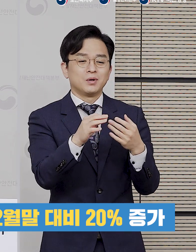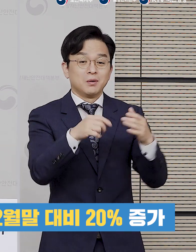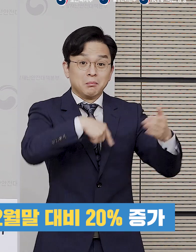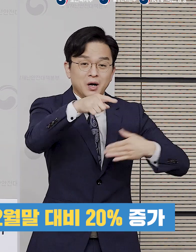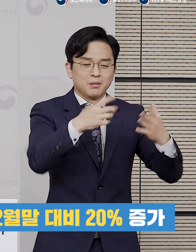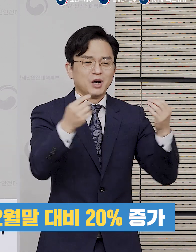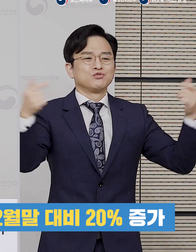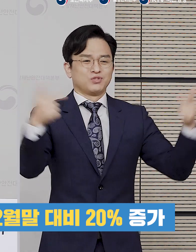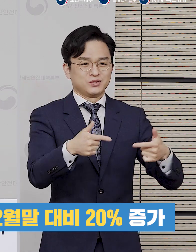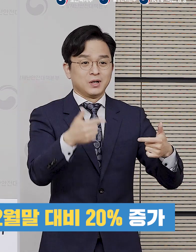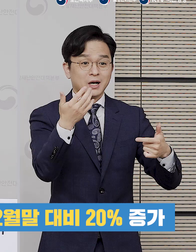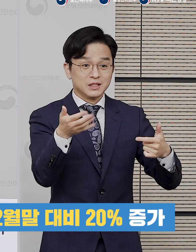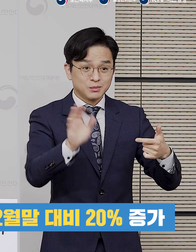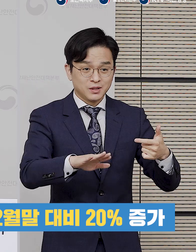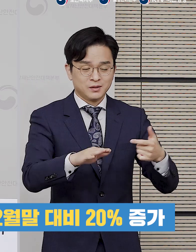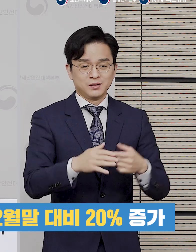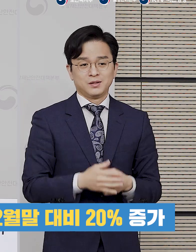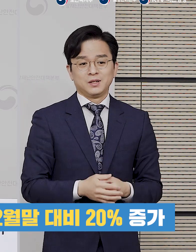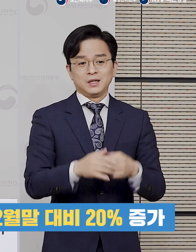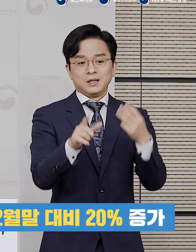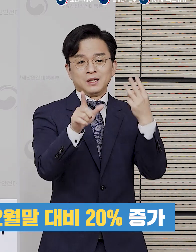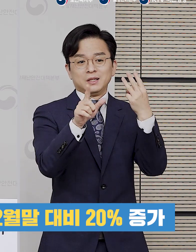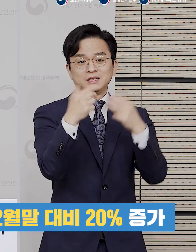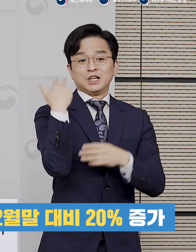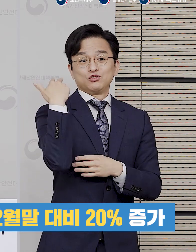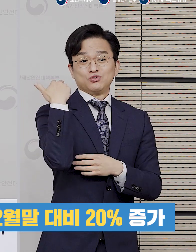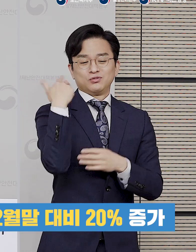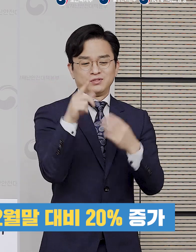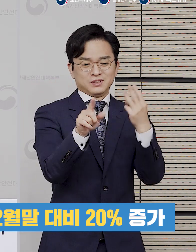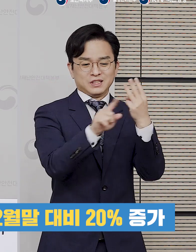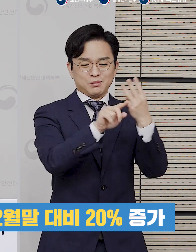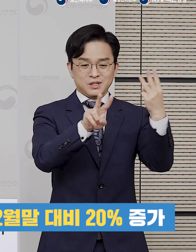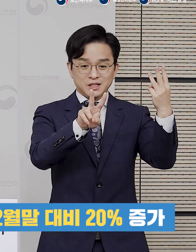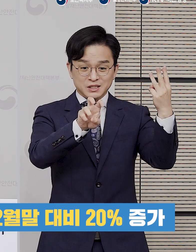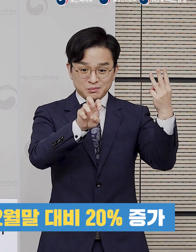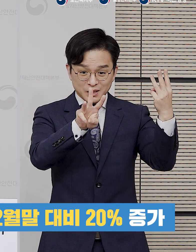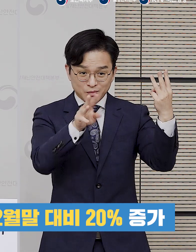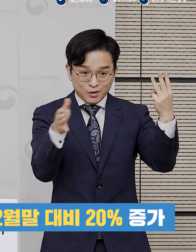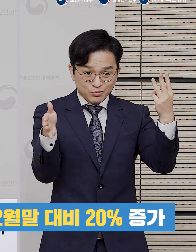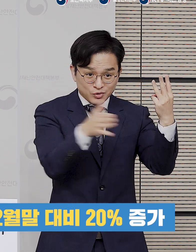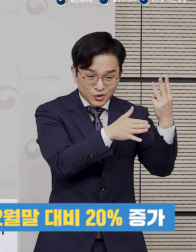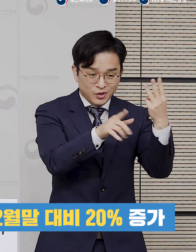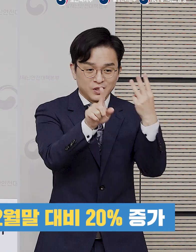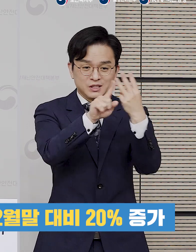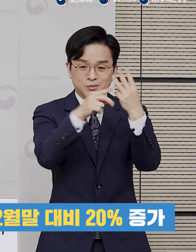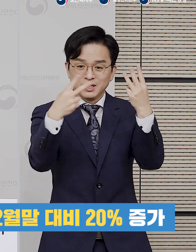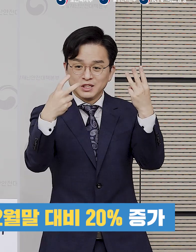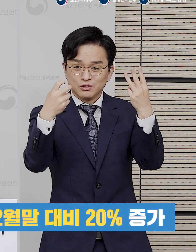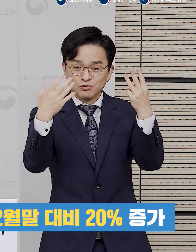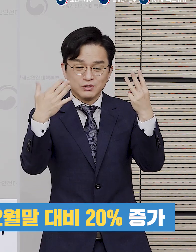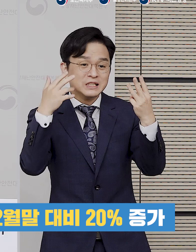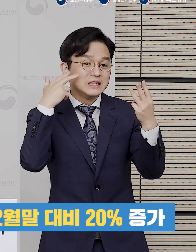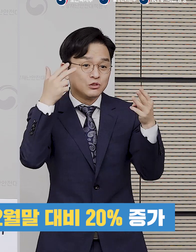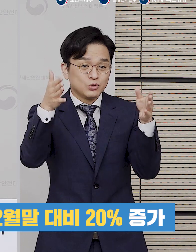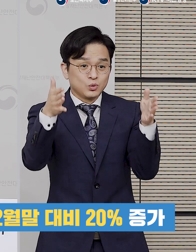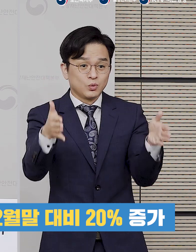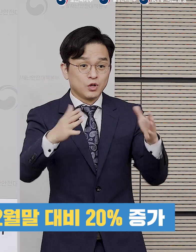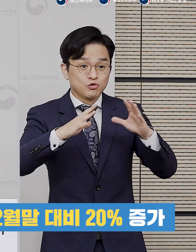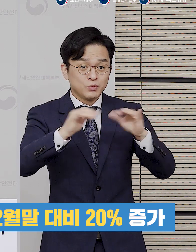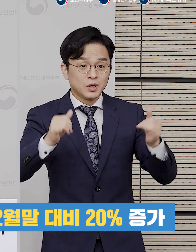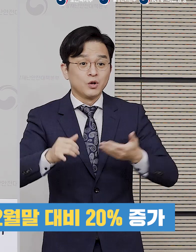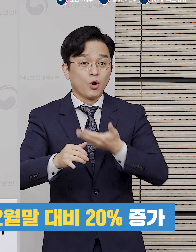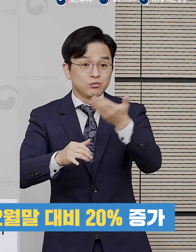크게 감소하였습니다. 반면 사회적 거리두기를 강화했던 지난주 3월 23일부터